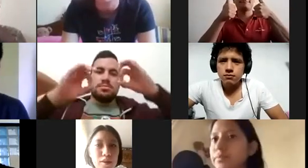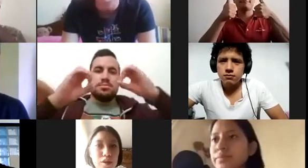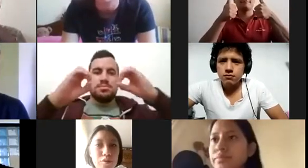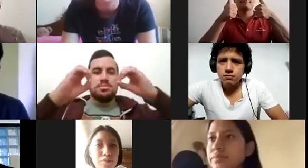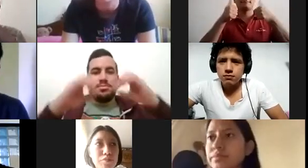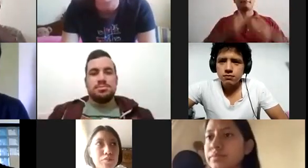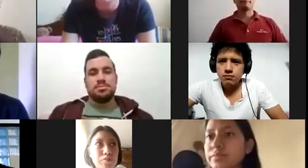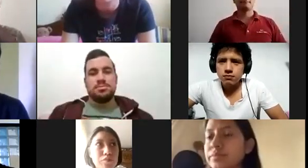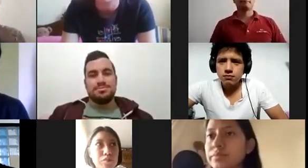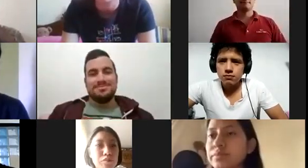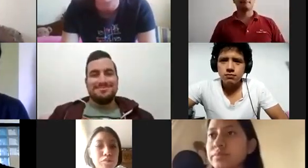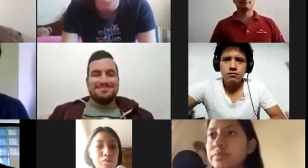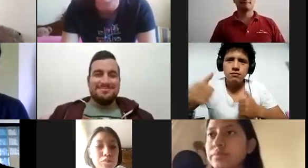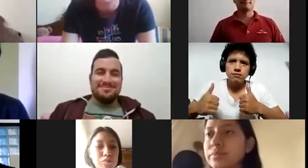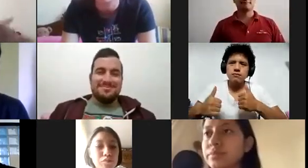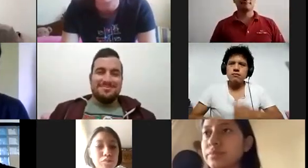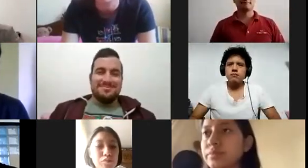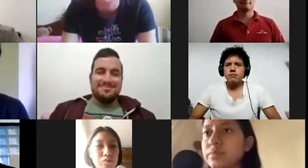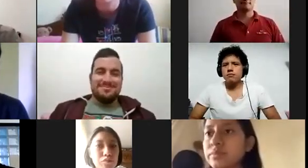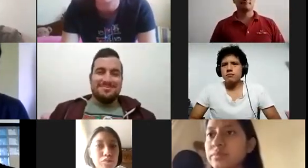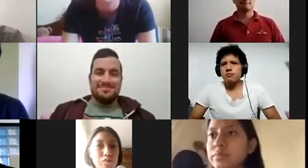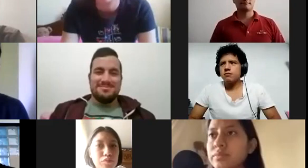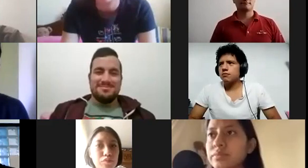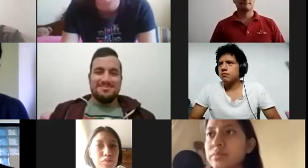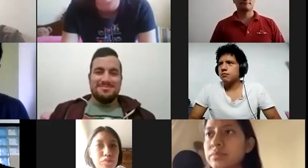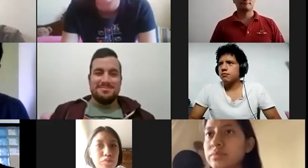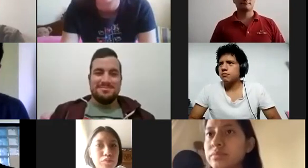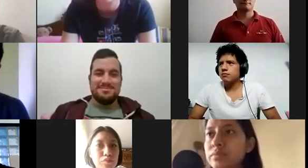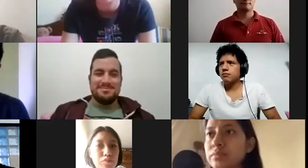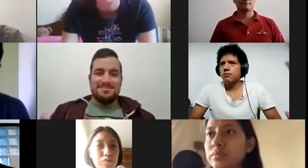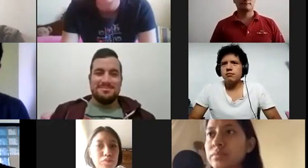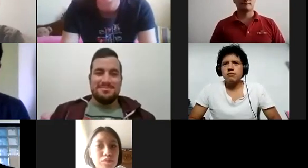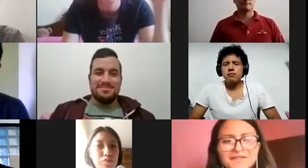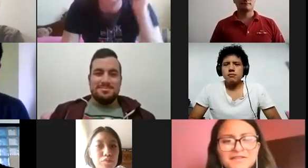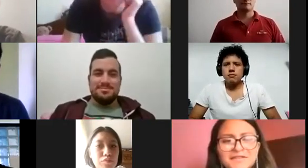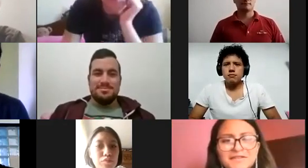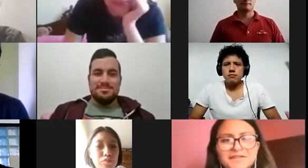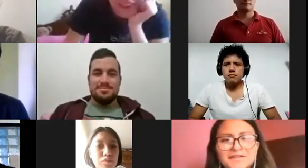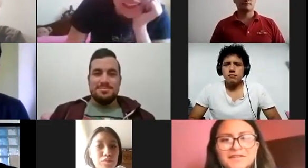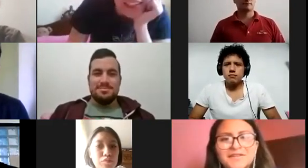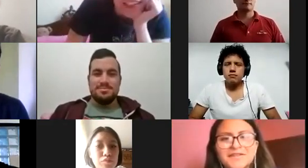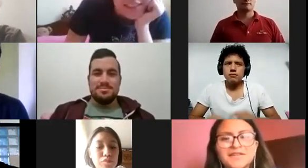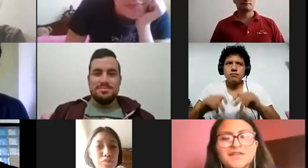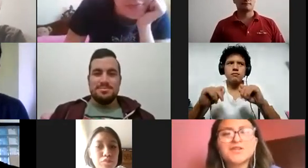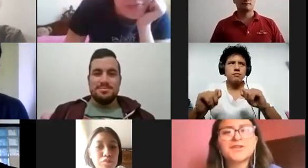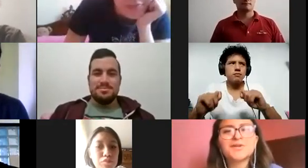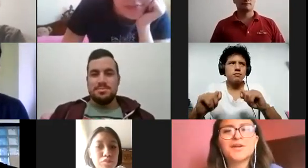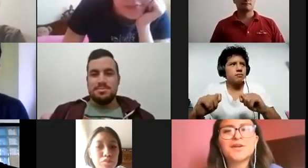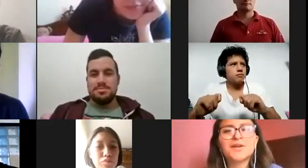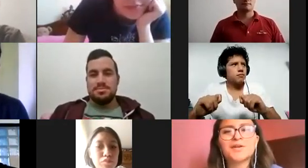Pues eso sería nuestra sesión de hoy. Terminamos un poquito antes, qué padre, porque vamos a pasar. ¿Licenciada? Sí, dime. Yo sí tengo una duda. Bueno,